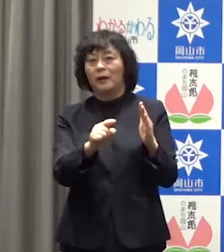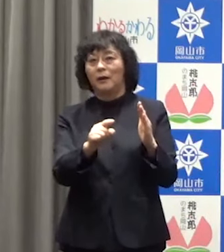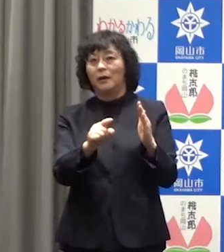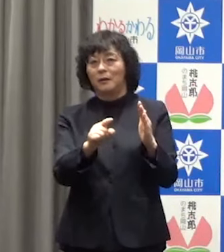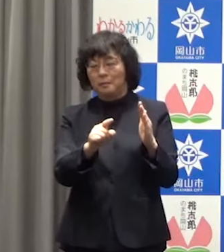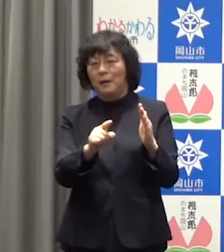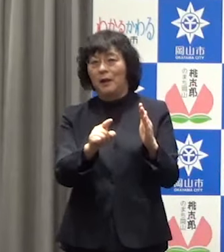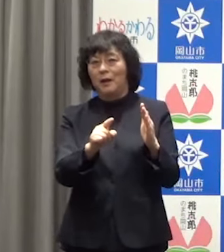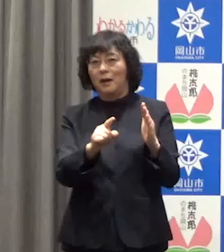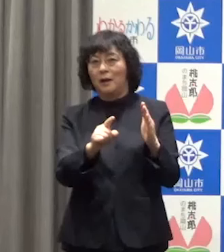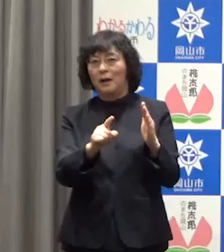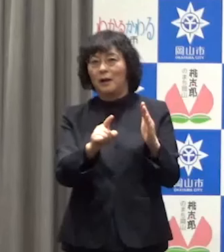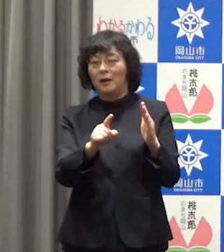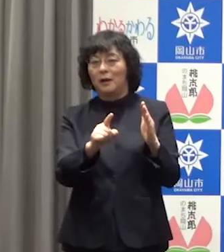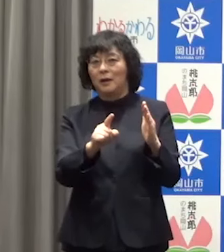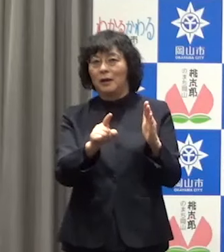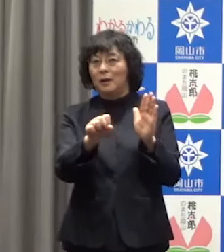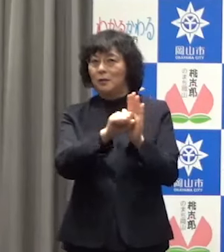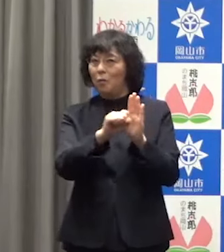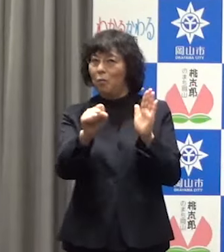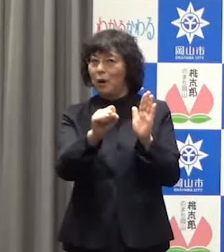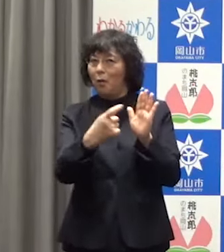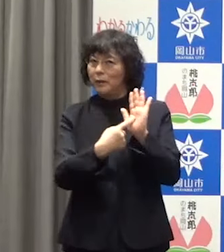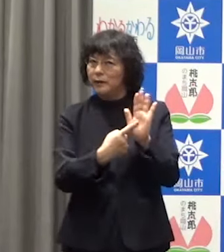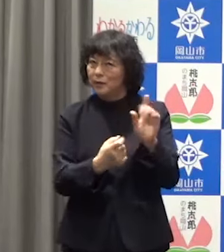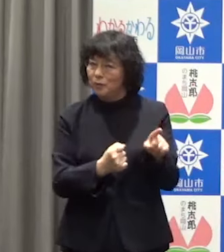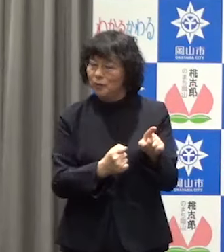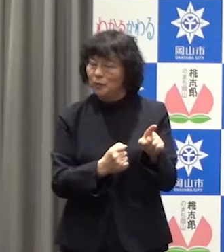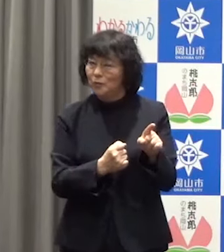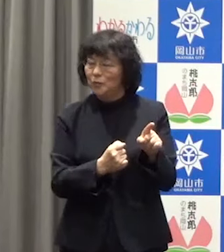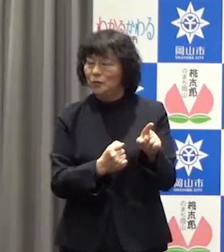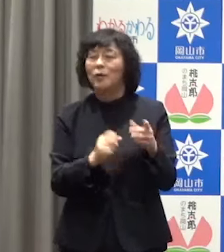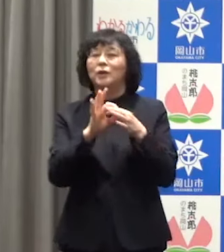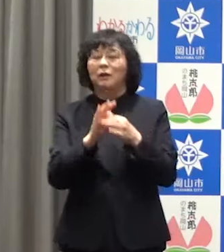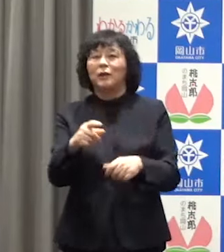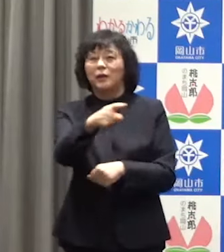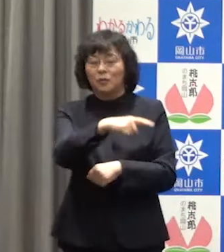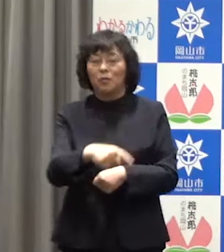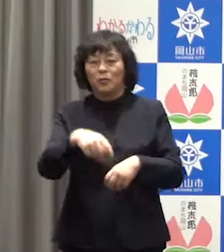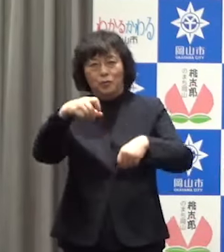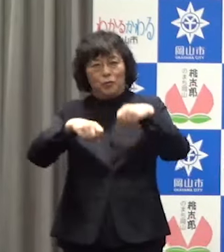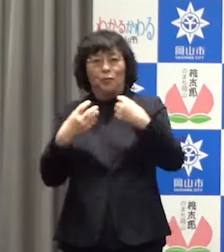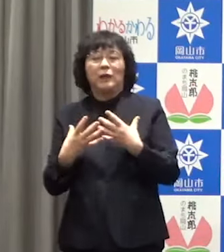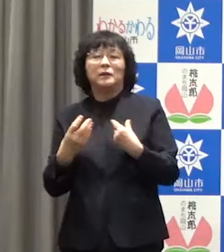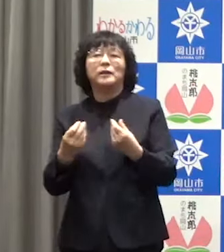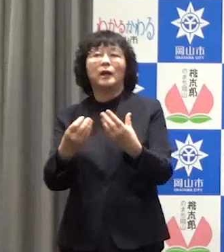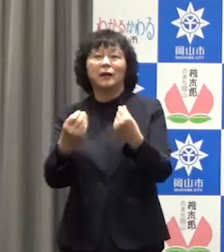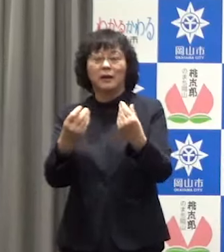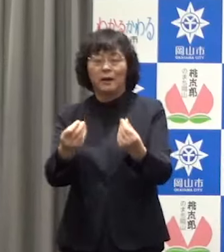でありまして、そういったところと調整を取りながらですね、あの